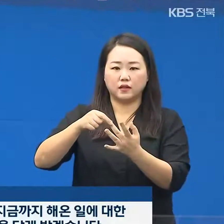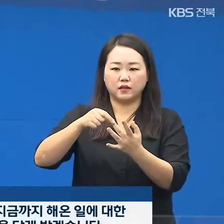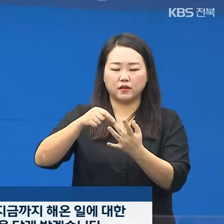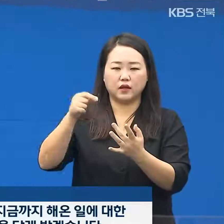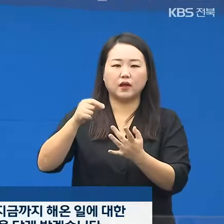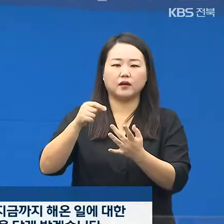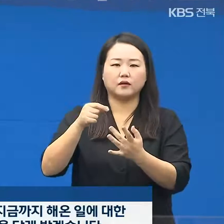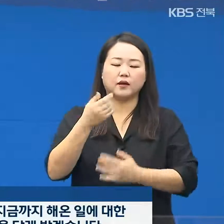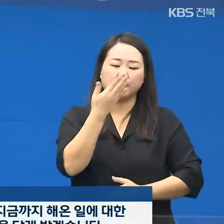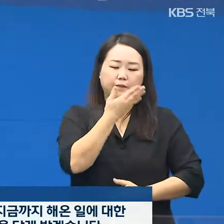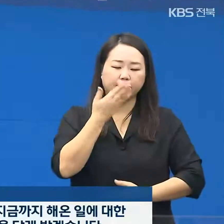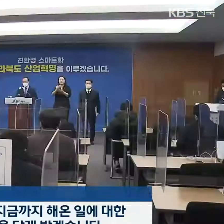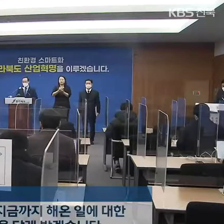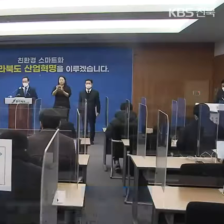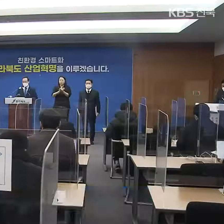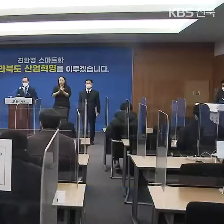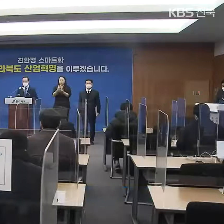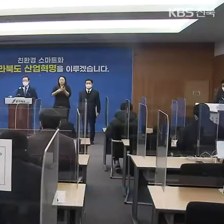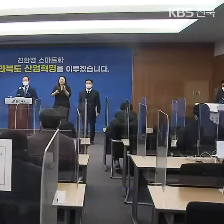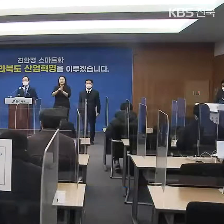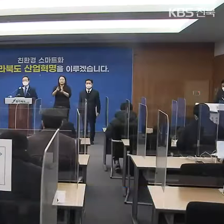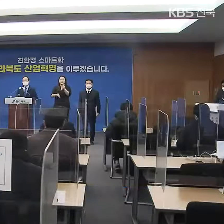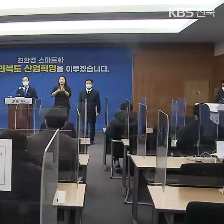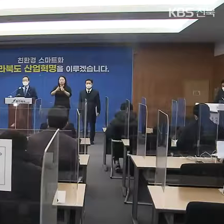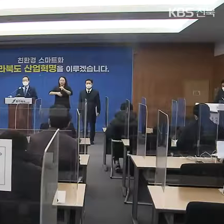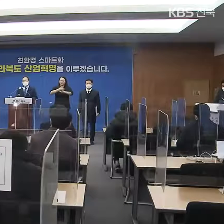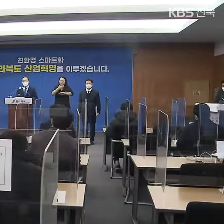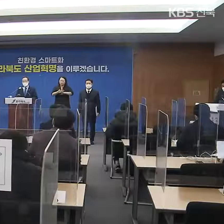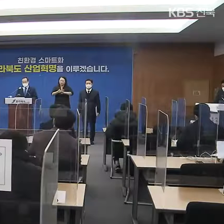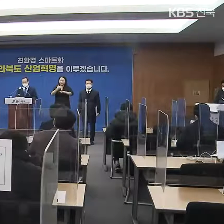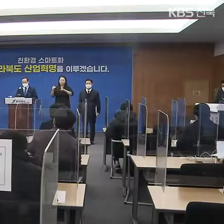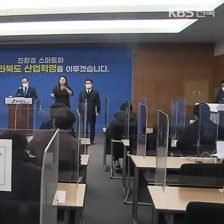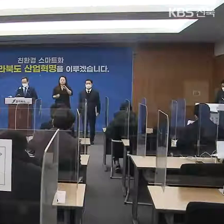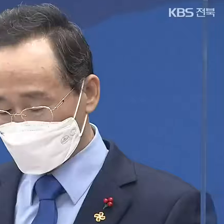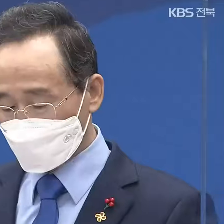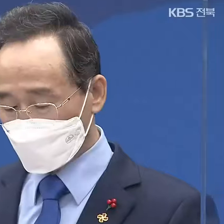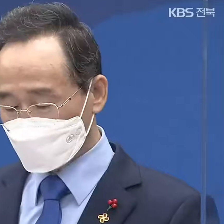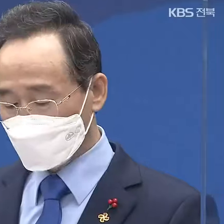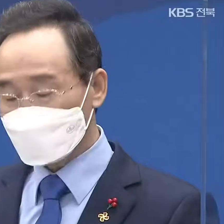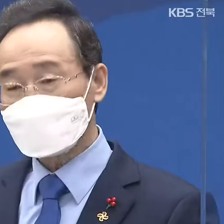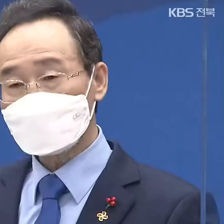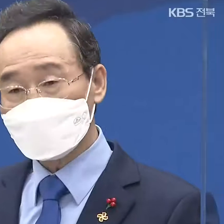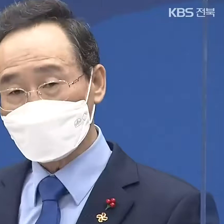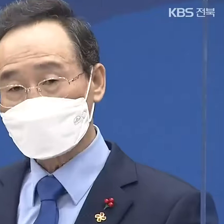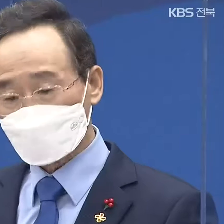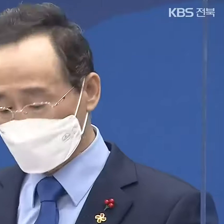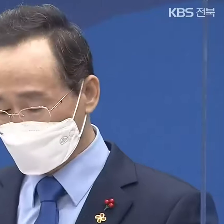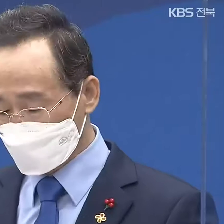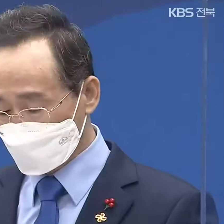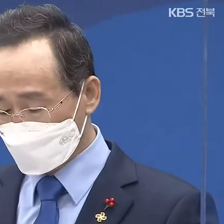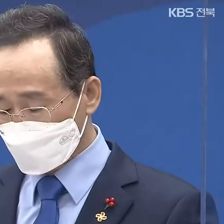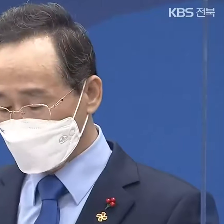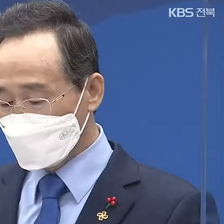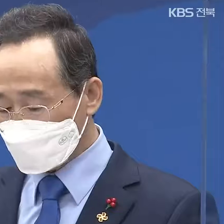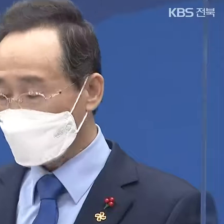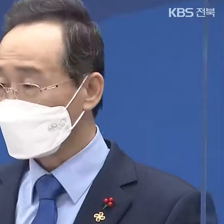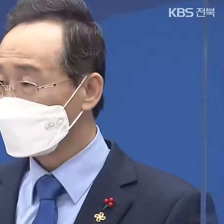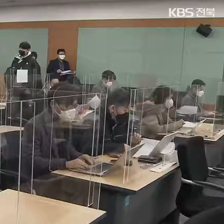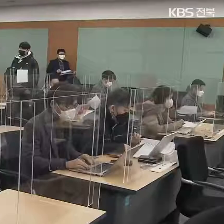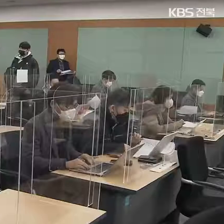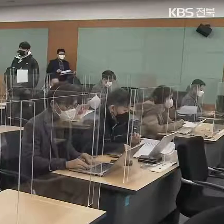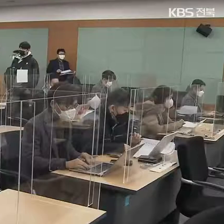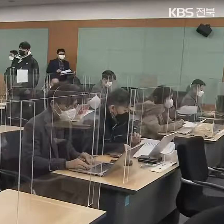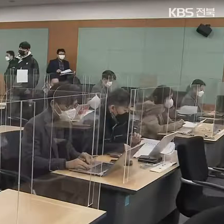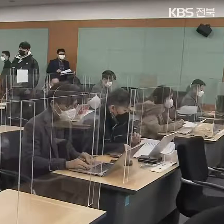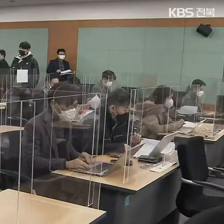달게 받겠습니다. 그동안 모호한 태도를 보여오다 지방선거를 5달 가까이 남기고